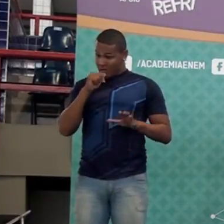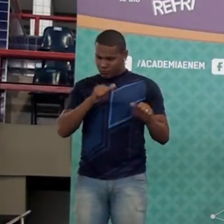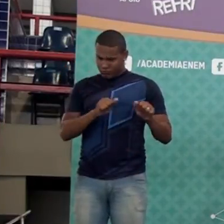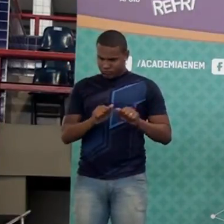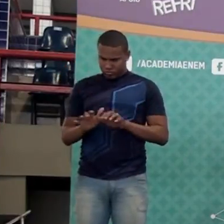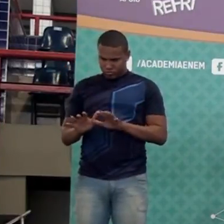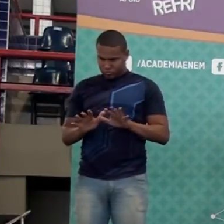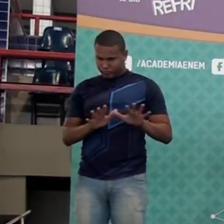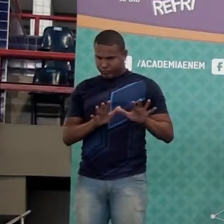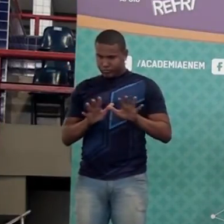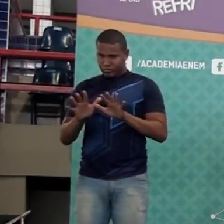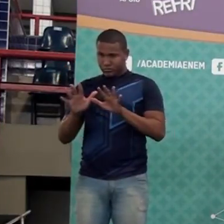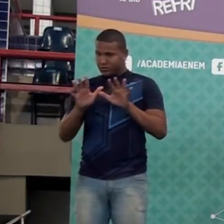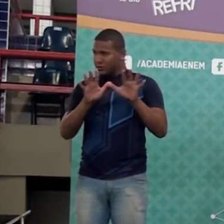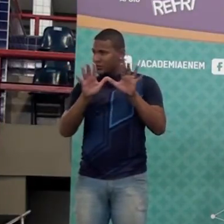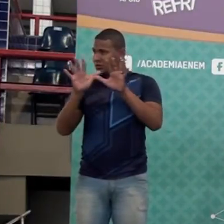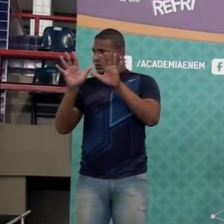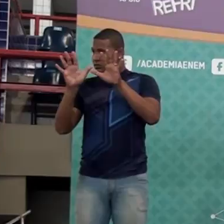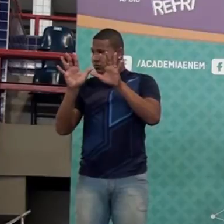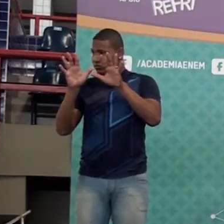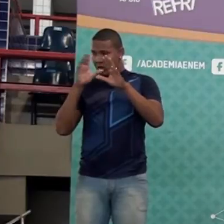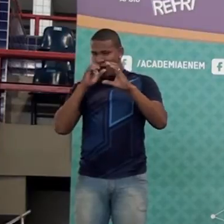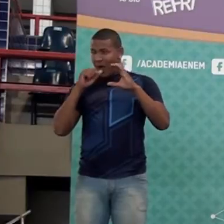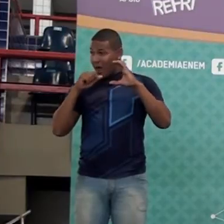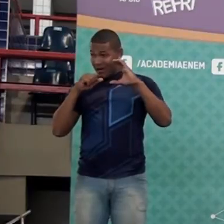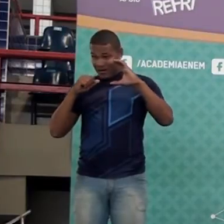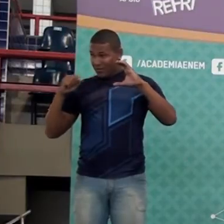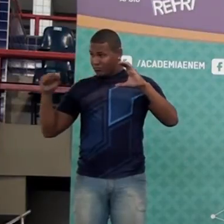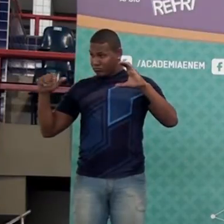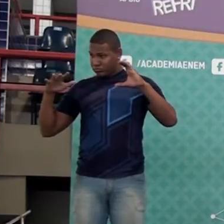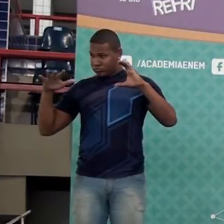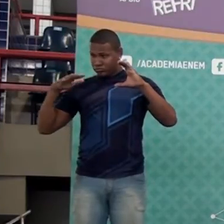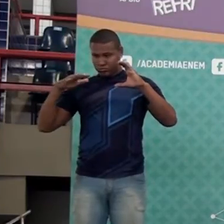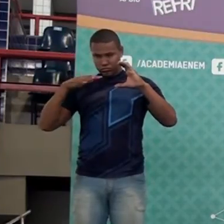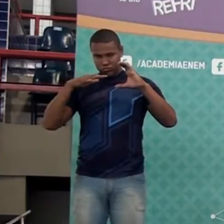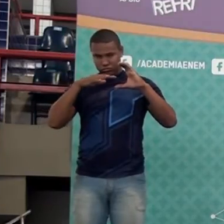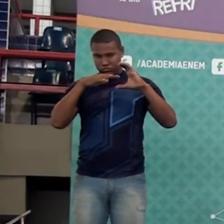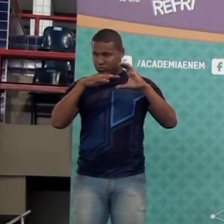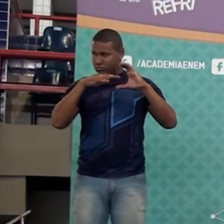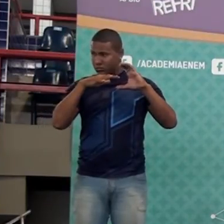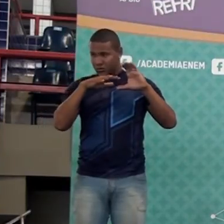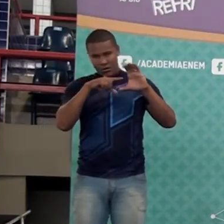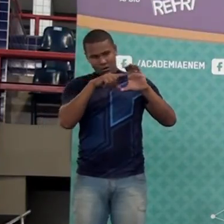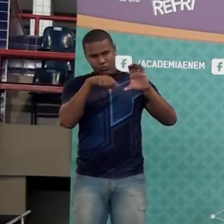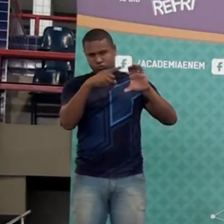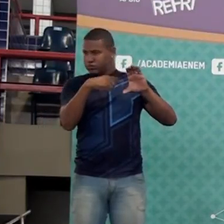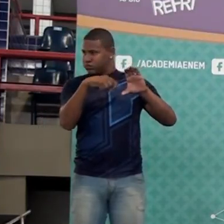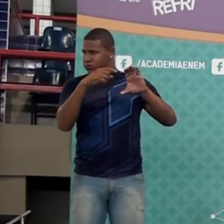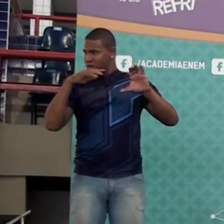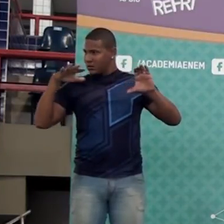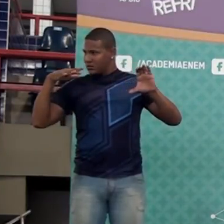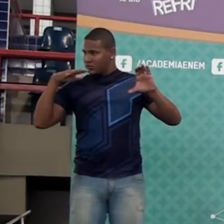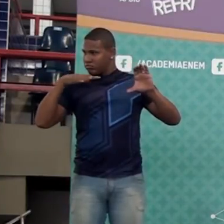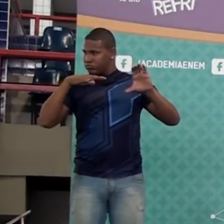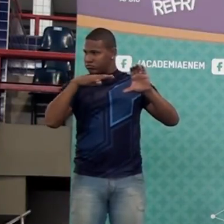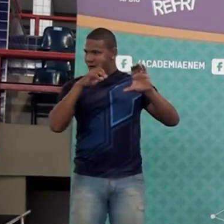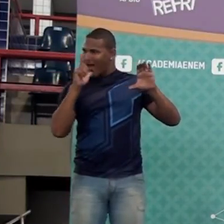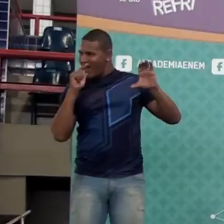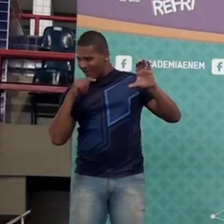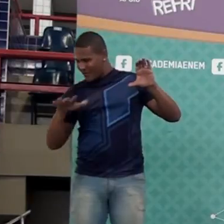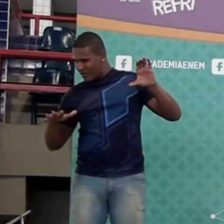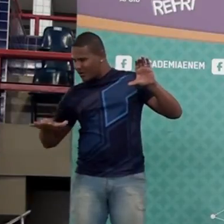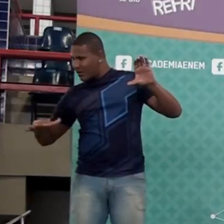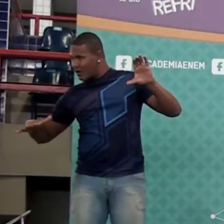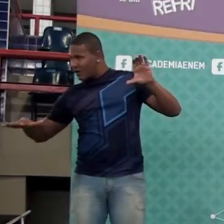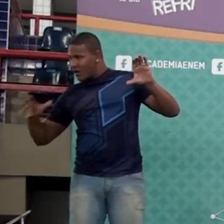hélices que estão ligadas a uma turbina e quando essas hélices se movimentam, produz eletricidade, tá? Então, a